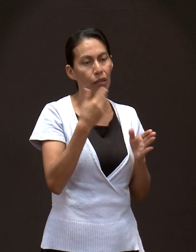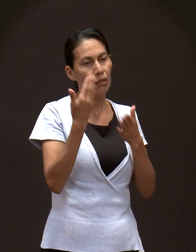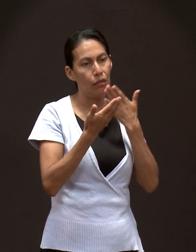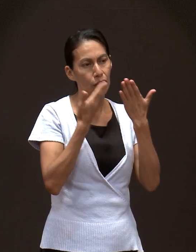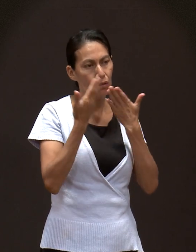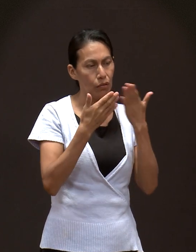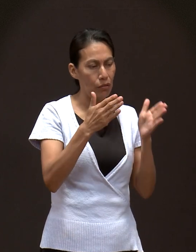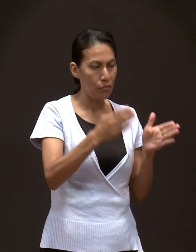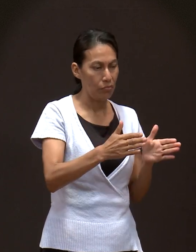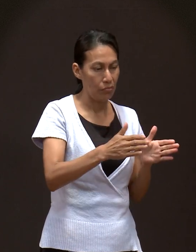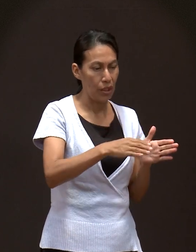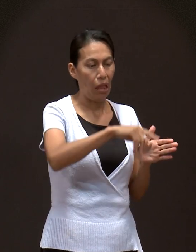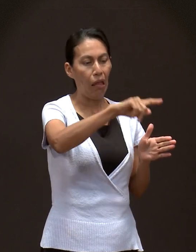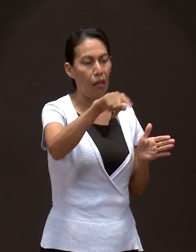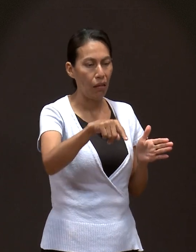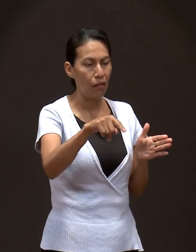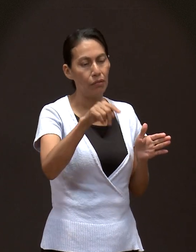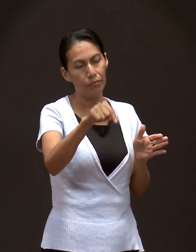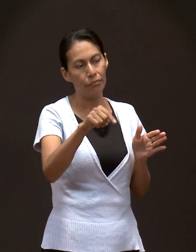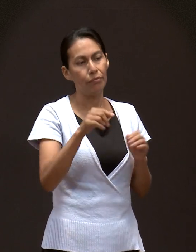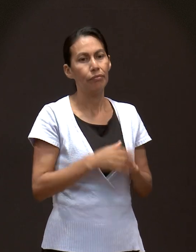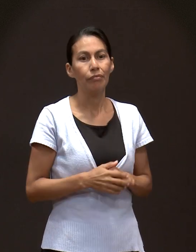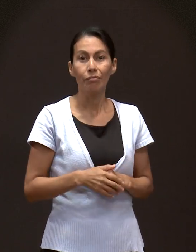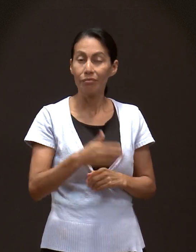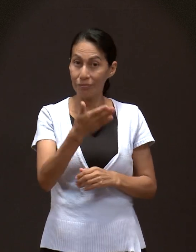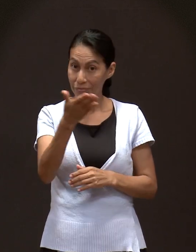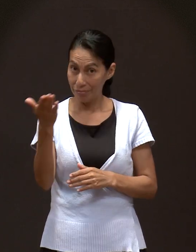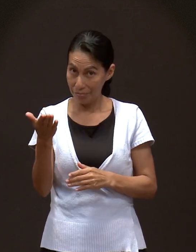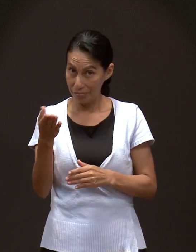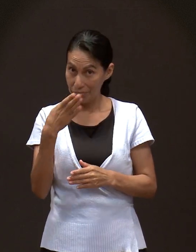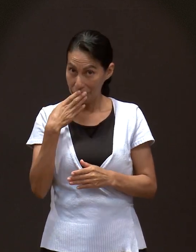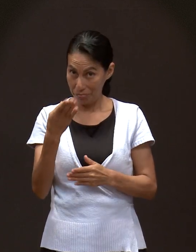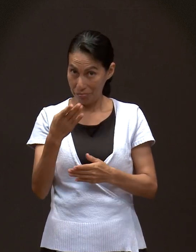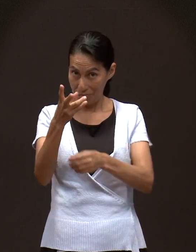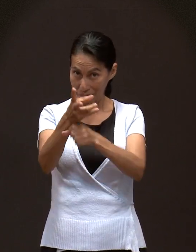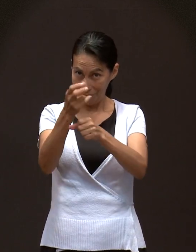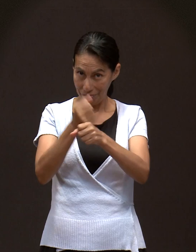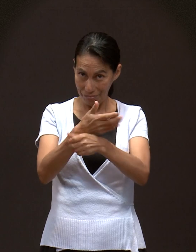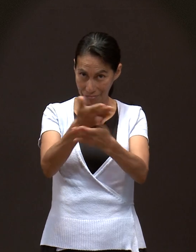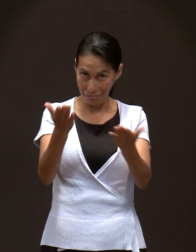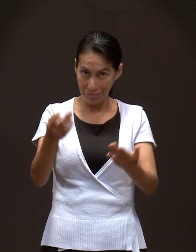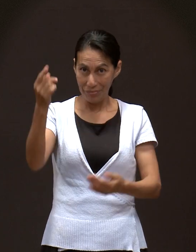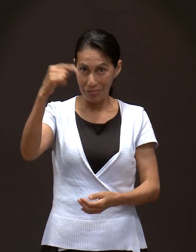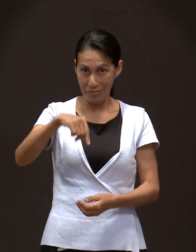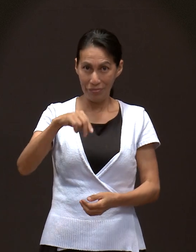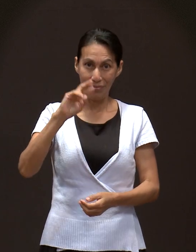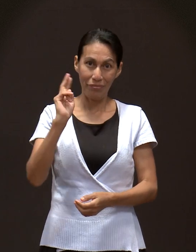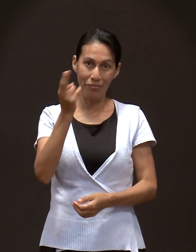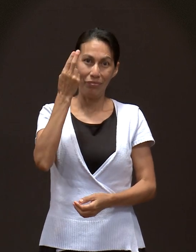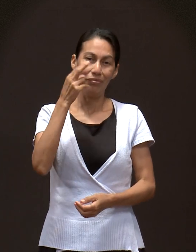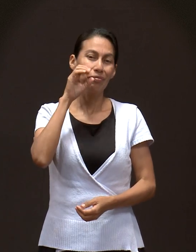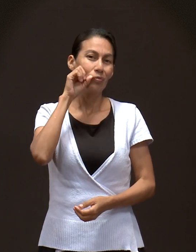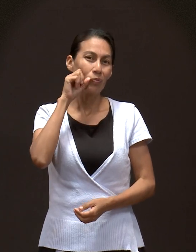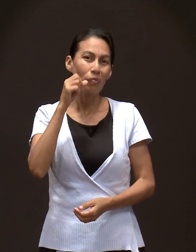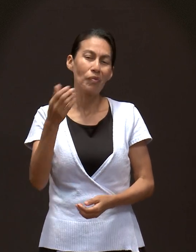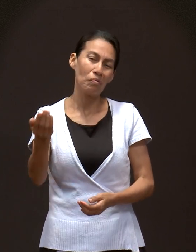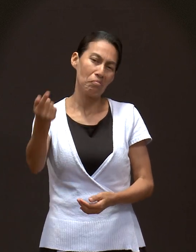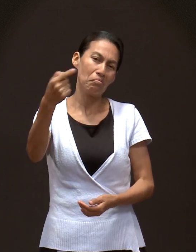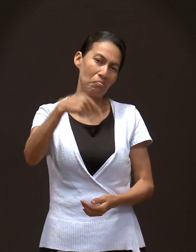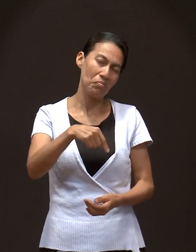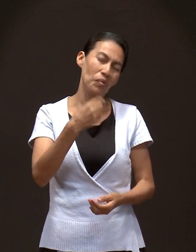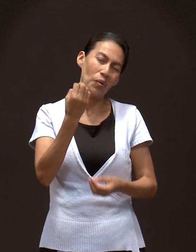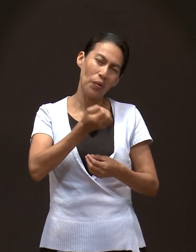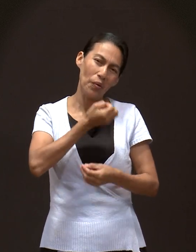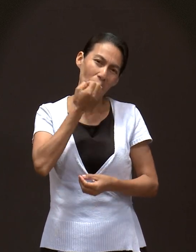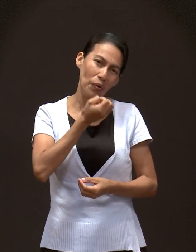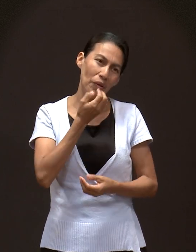vicerrectoría estudiantil. Vicerrectoría estudiantil. Perfecto. Están todos cordialmente invitados a asistir aquí en la Universidad de Montemorelos